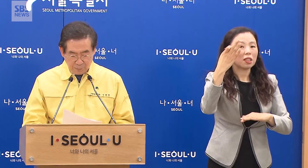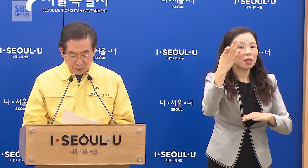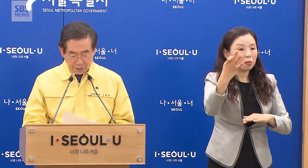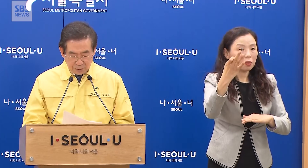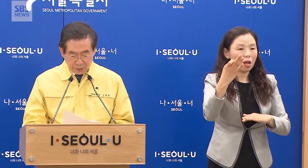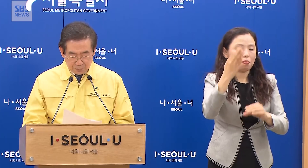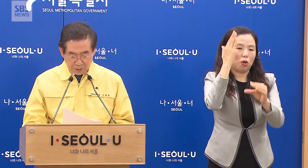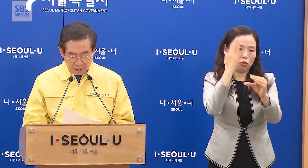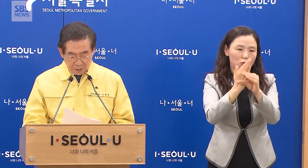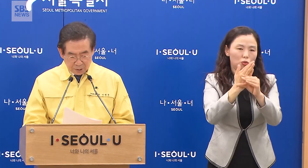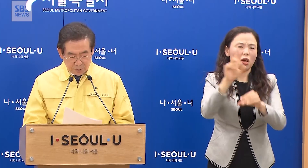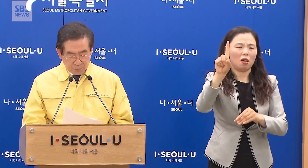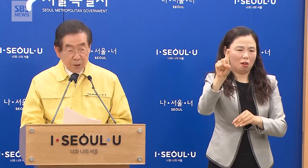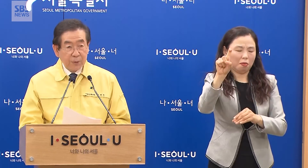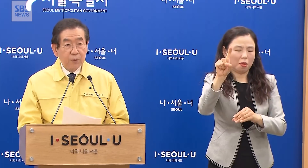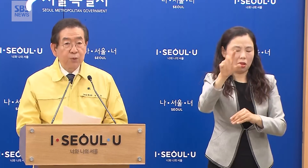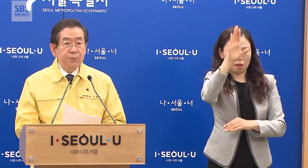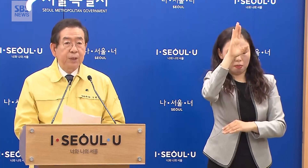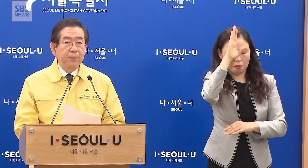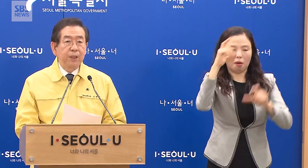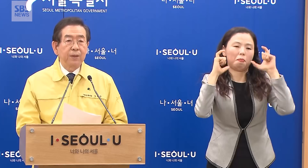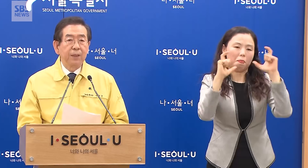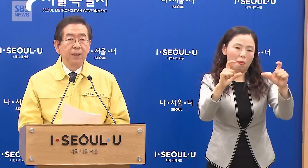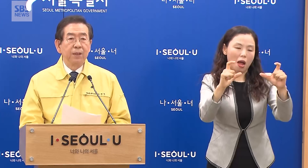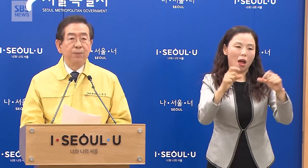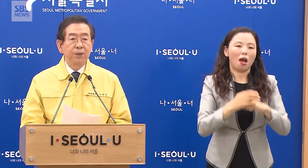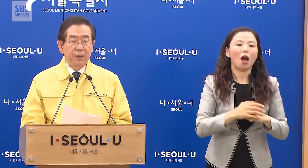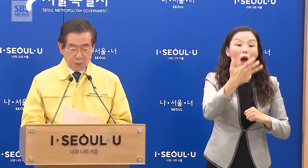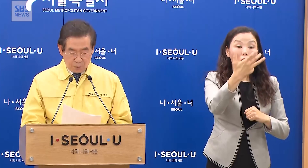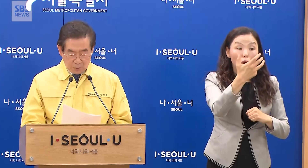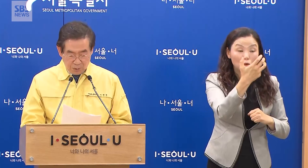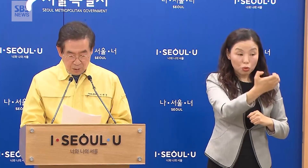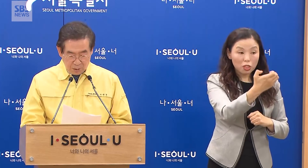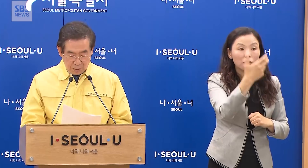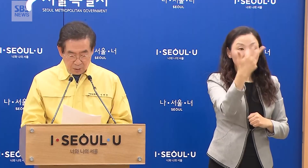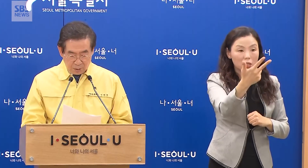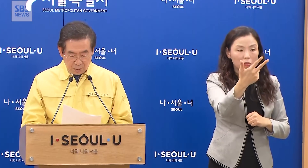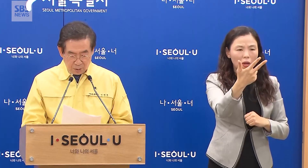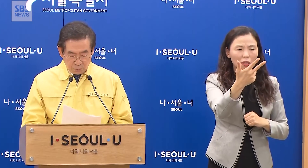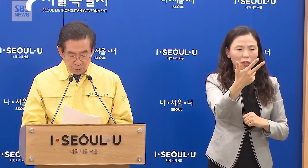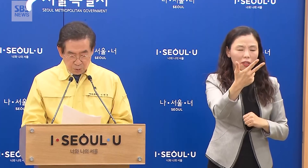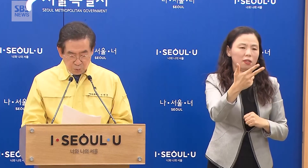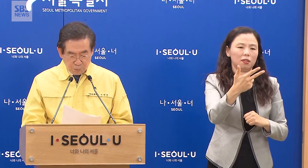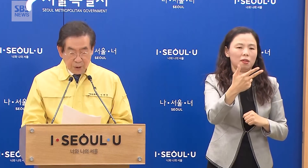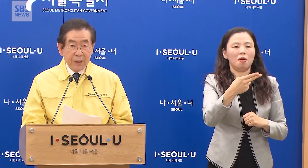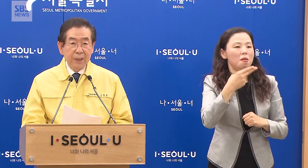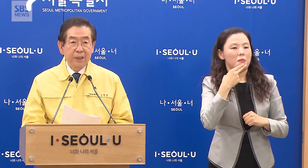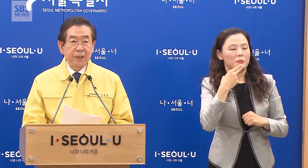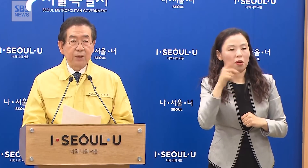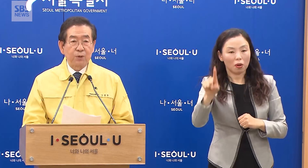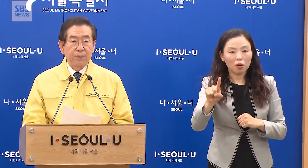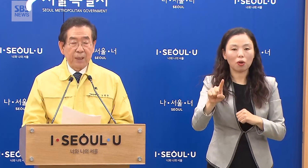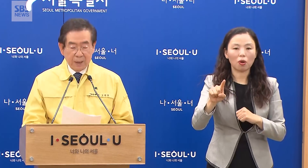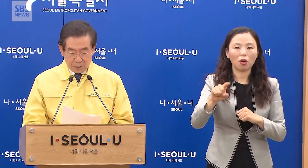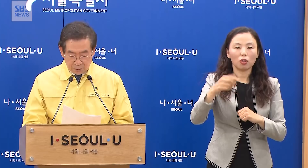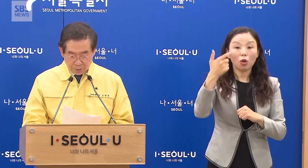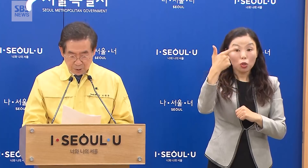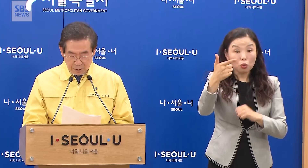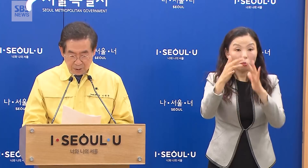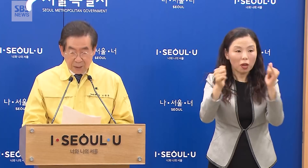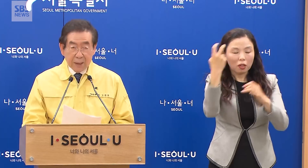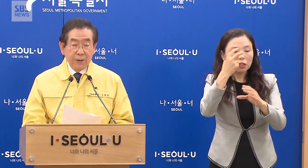받게 된 것입니다 다시 말씀드리면 97년 음성이 되고 아 도 6명이 진행중입니다